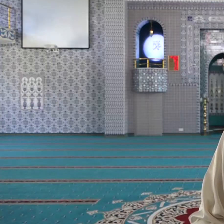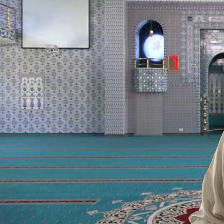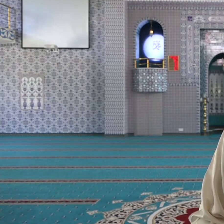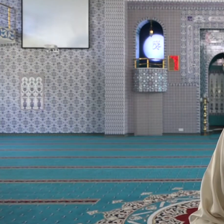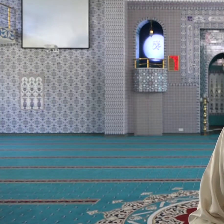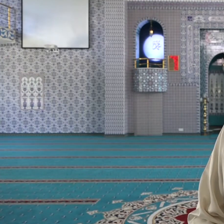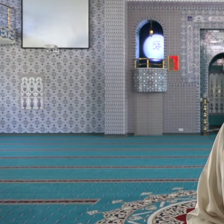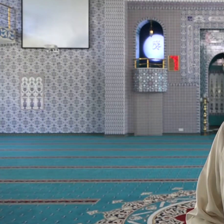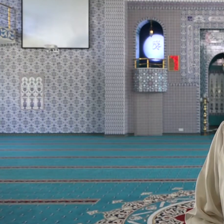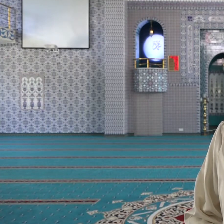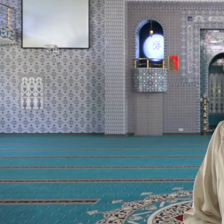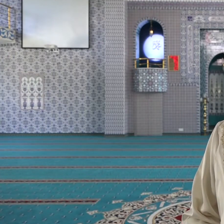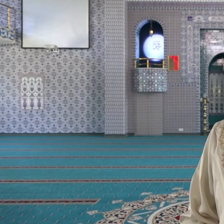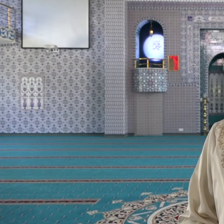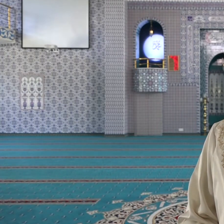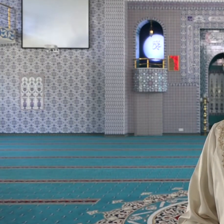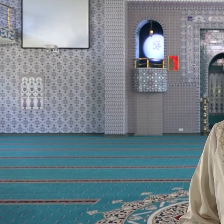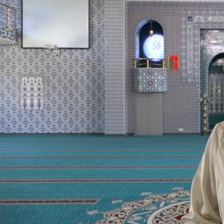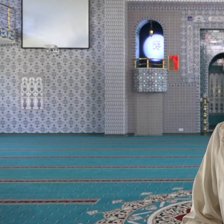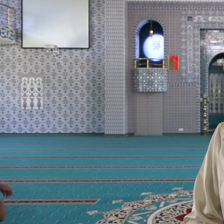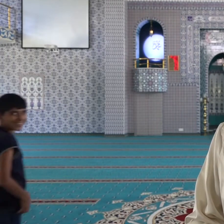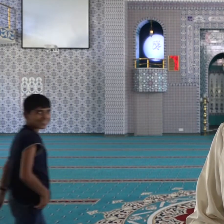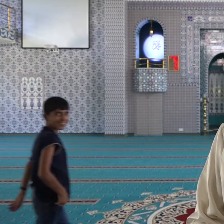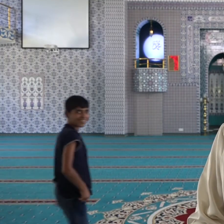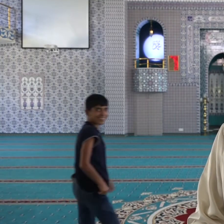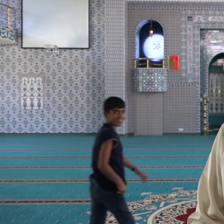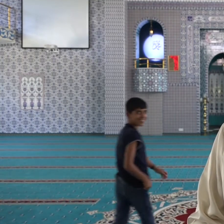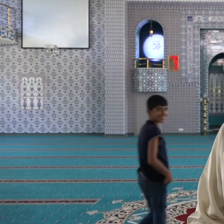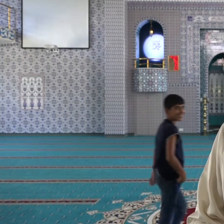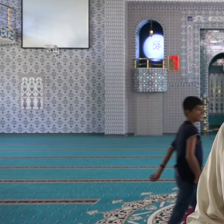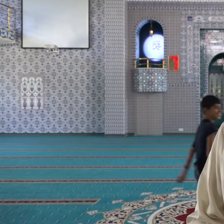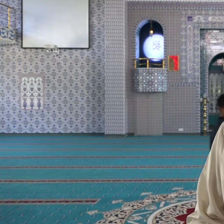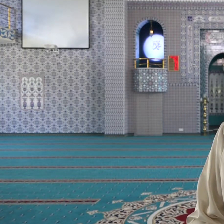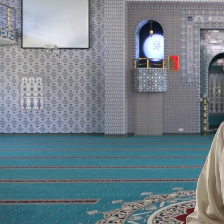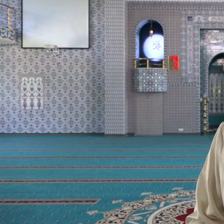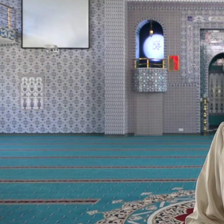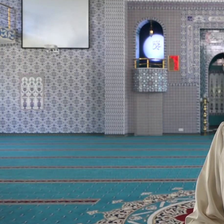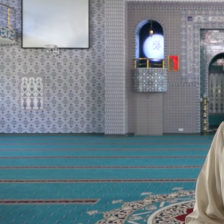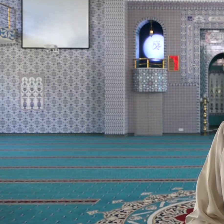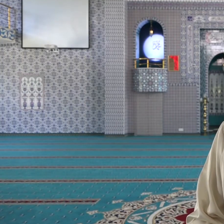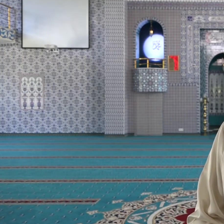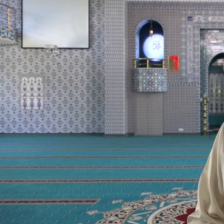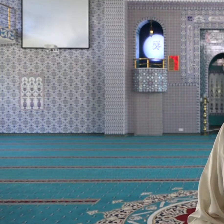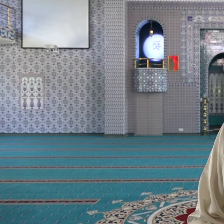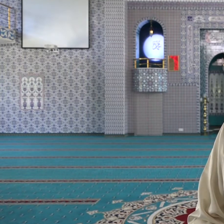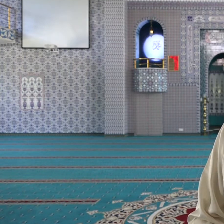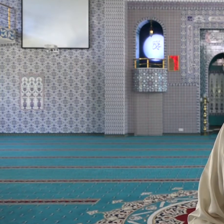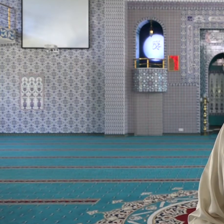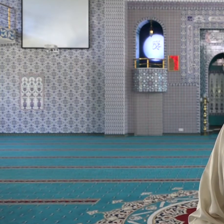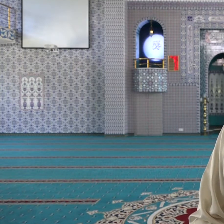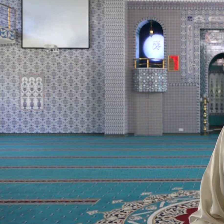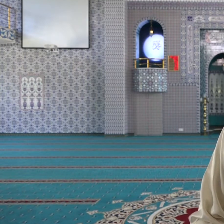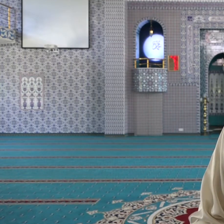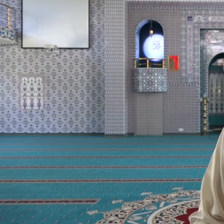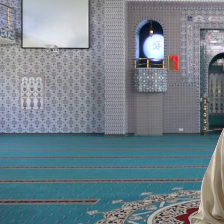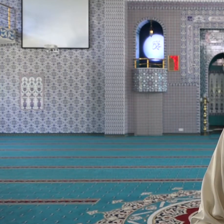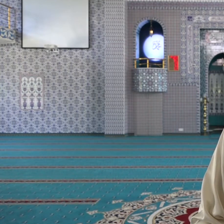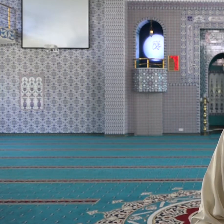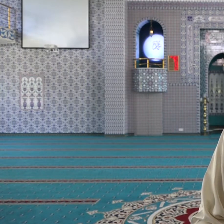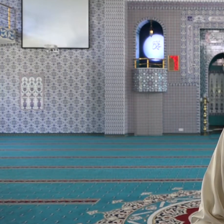Şu anda engelli koordinatörü olarak Batman ilimizde şu faaliyetlerimiz vardır. Birincisi